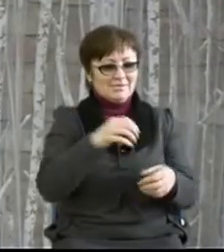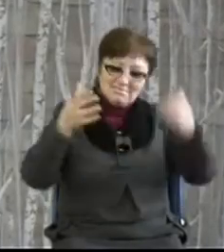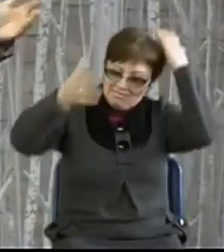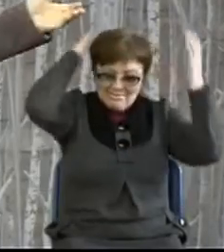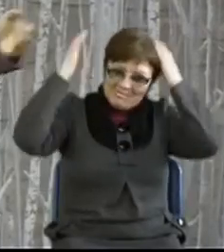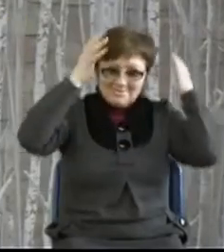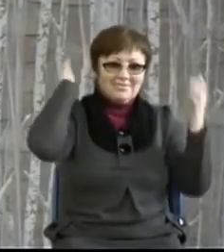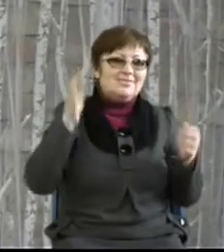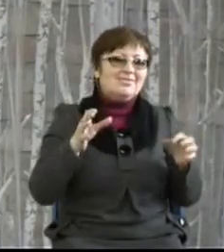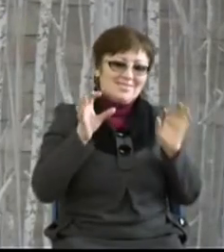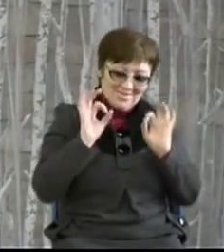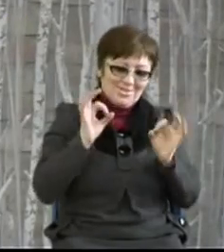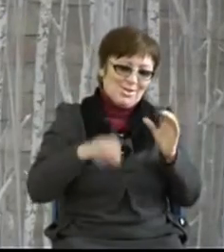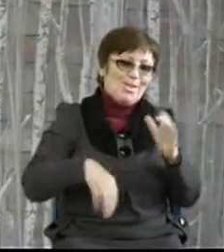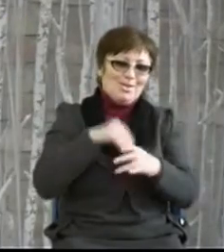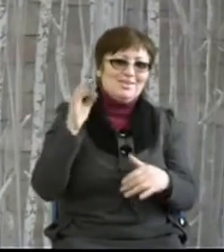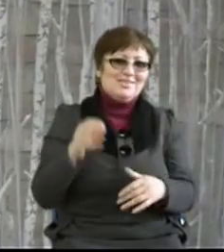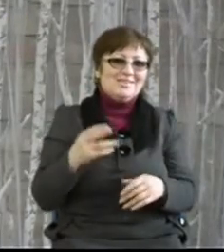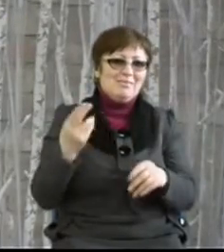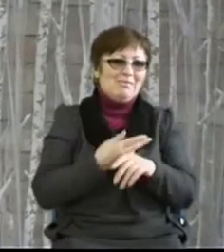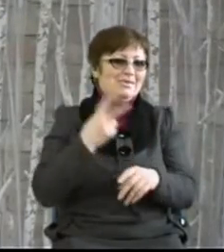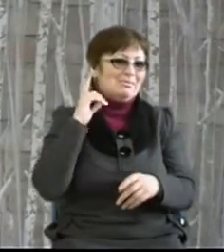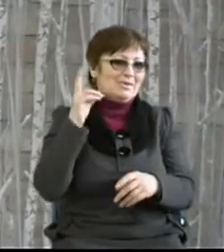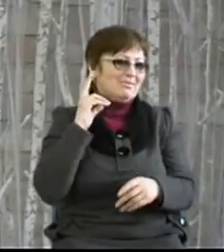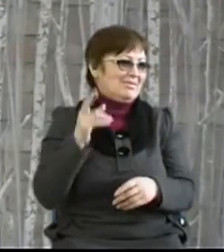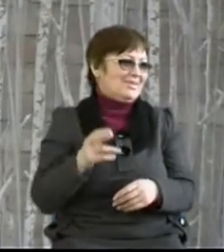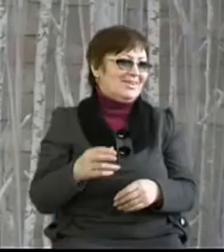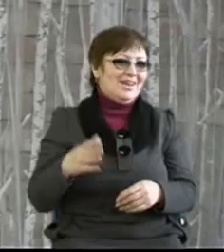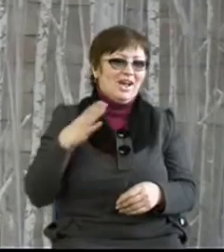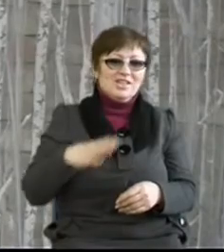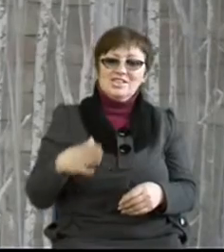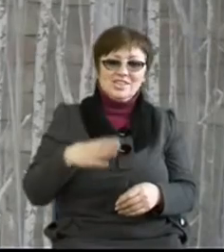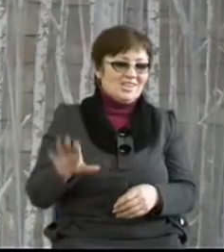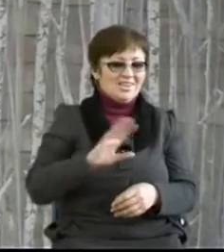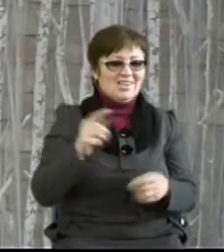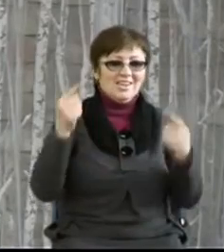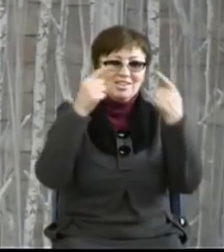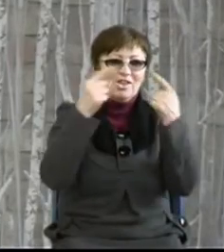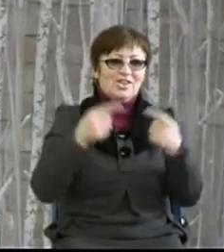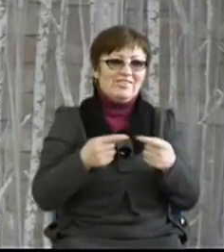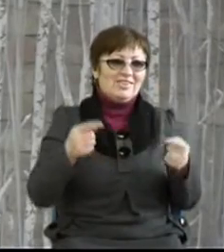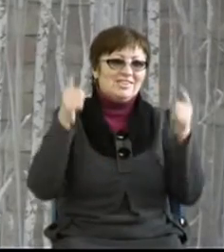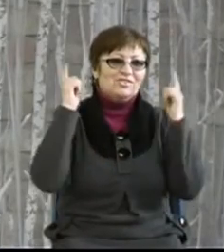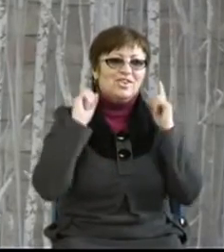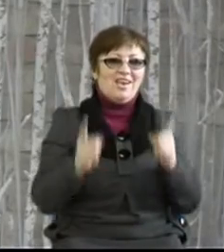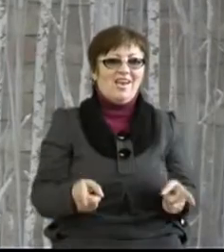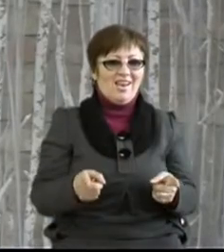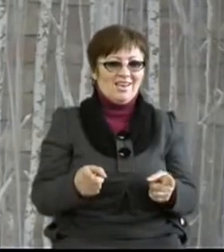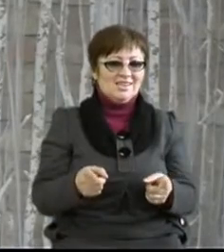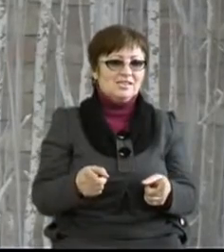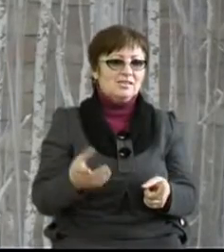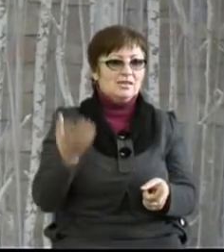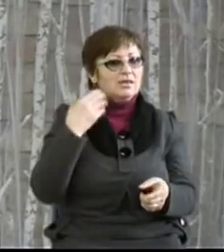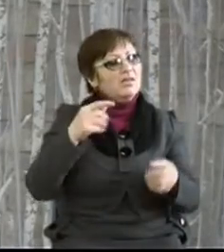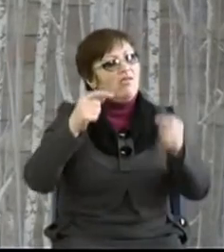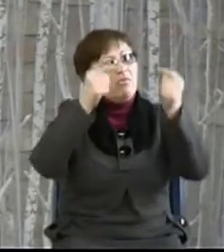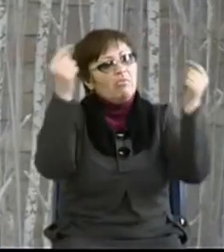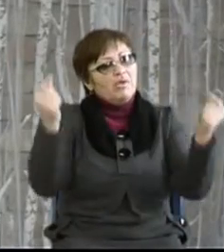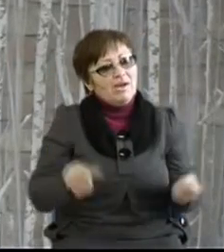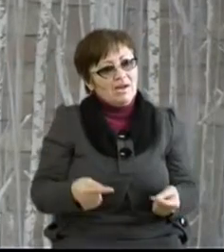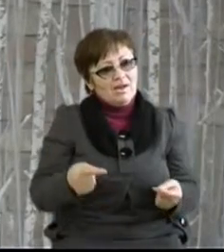поменяли, сделали, и вроде ничего лучше стало. То есть ожидания не соответствуют той реальности. Или когда, может быть, вступают в